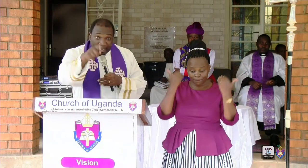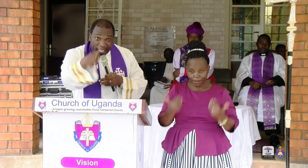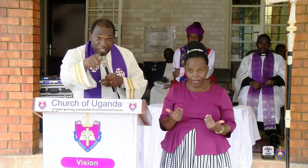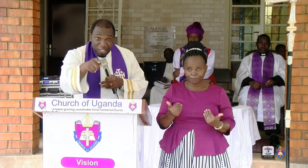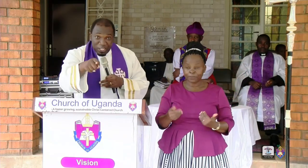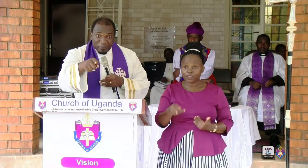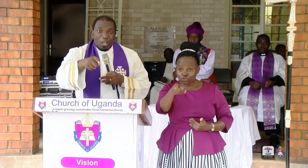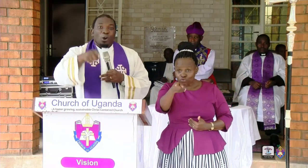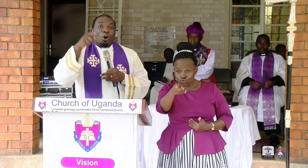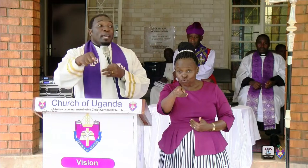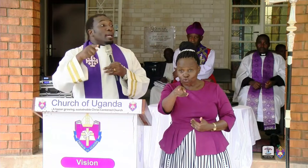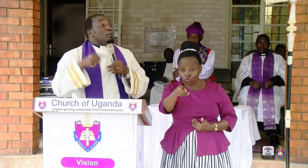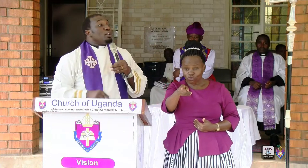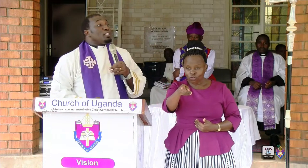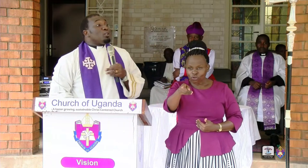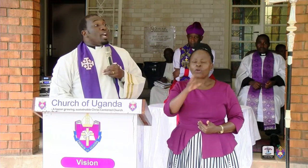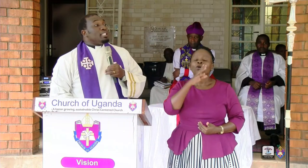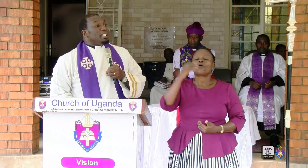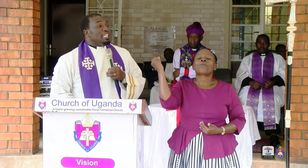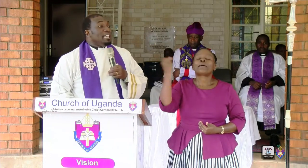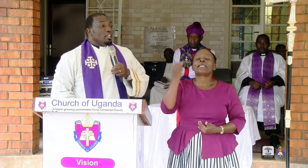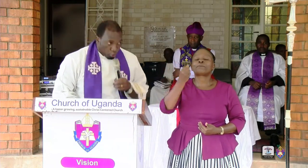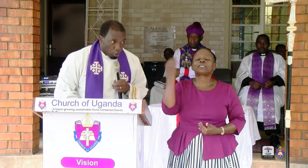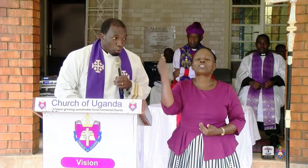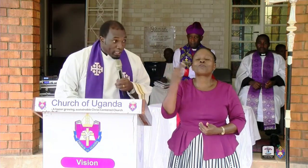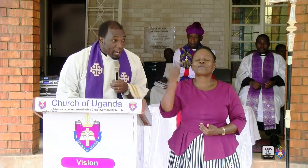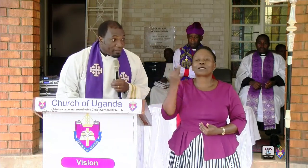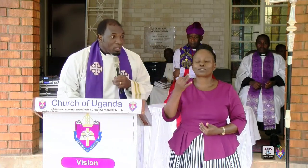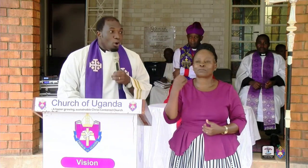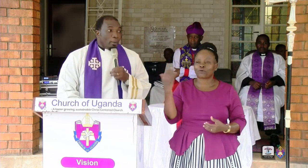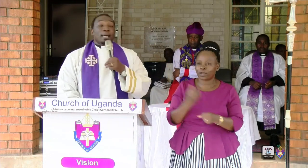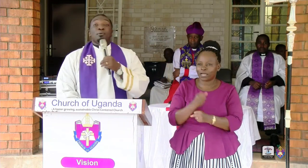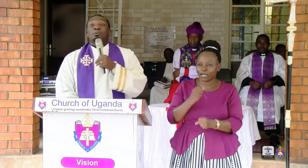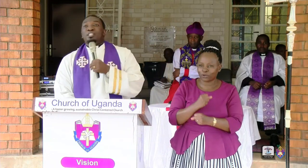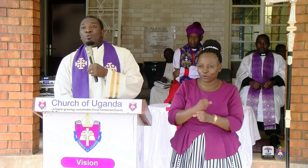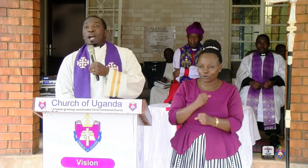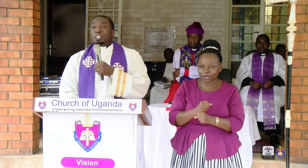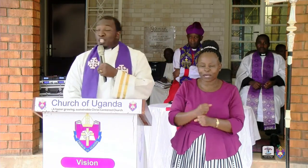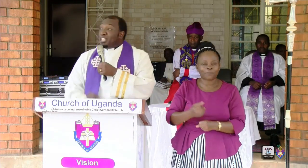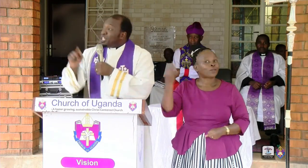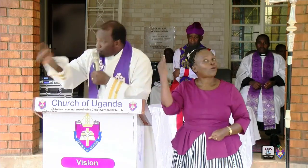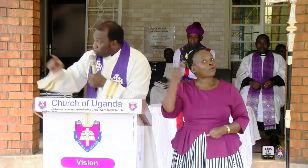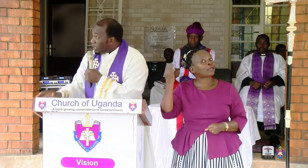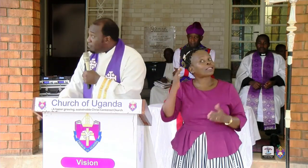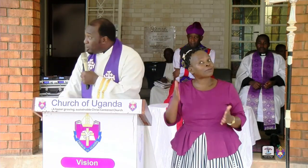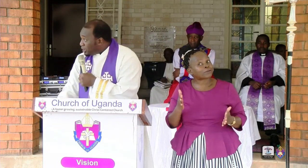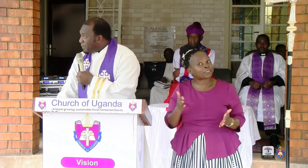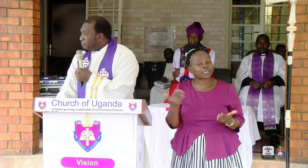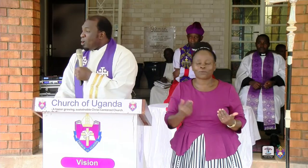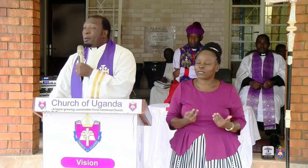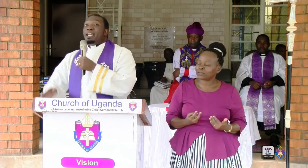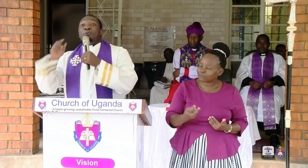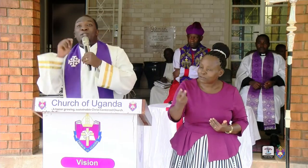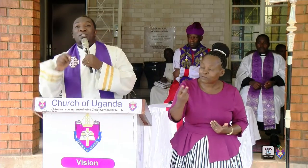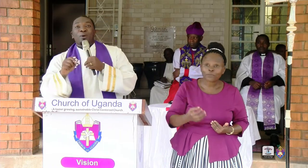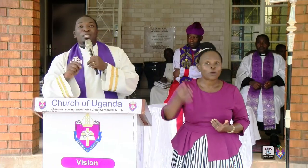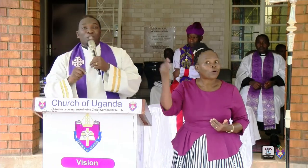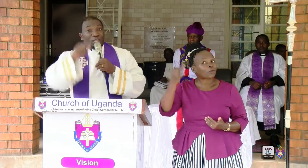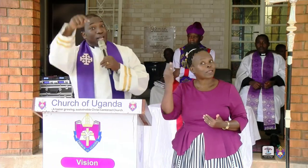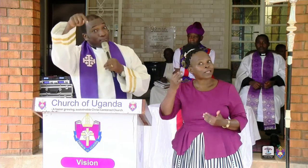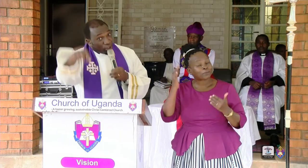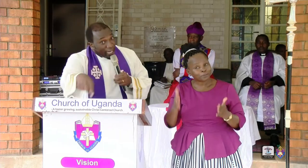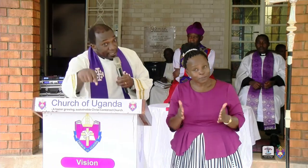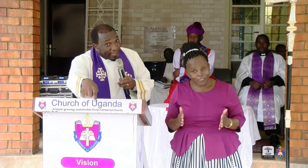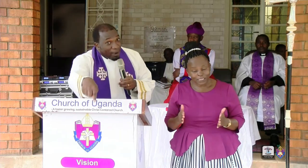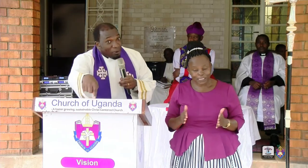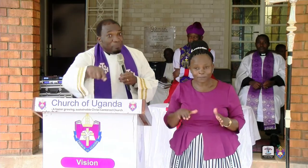gwe kennyini obeere mubuulizi wa njiri gy'okolera, obeere mubuulizi wa njiri gy'otambulidde, obeere mubuulizi wa njiri